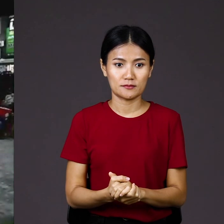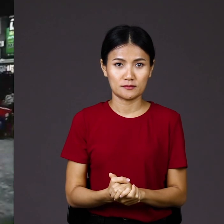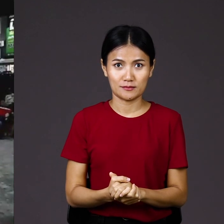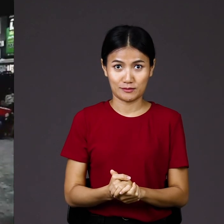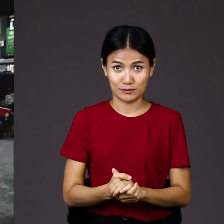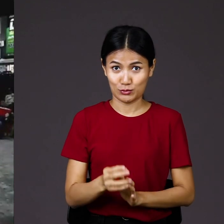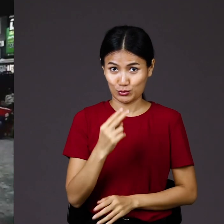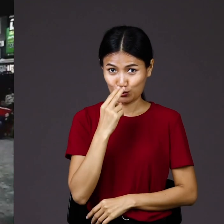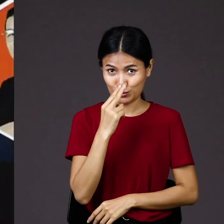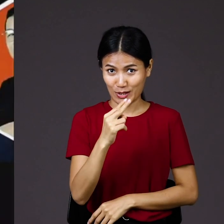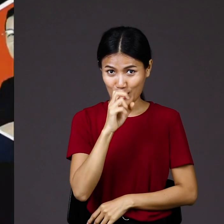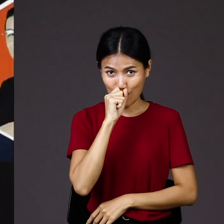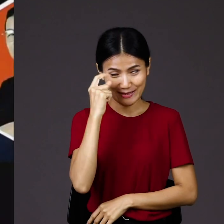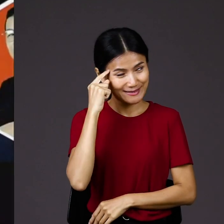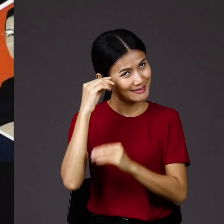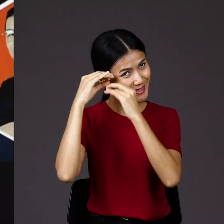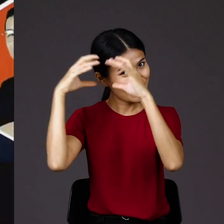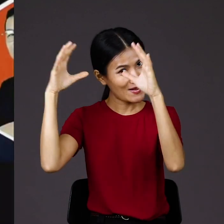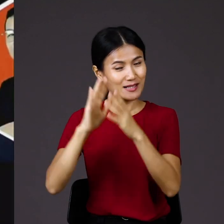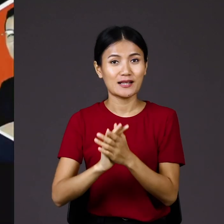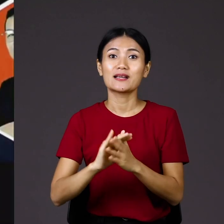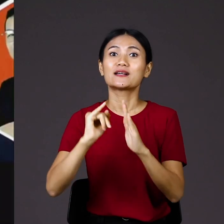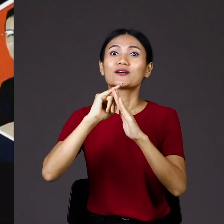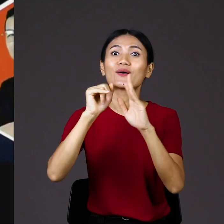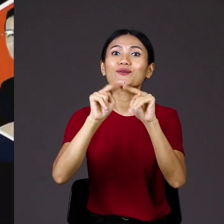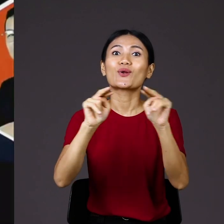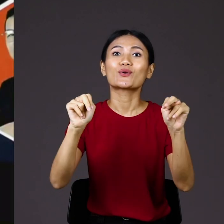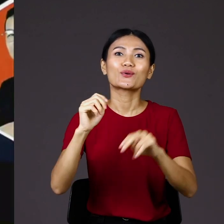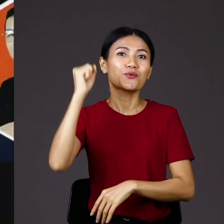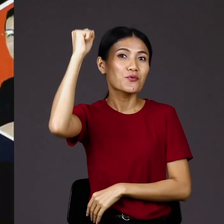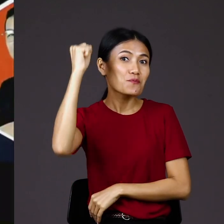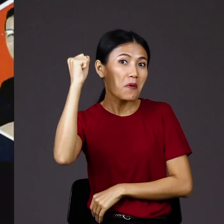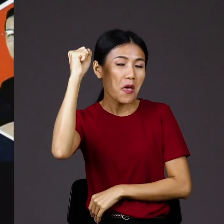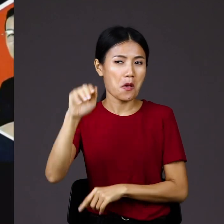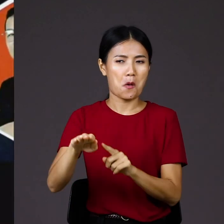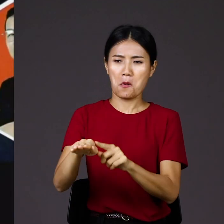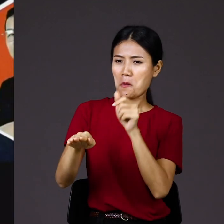พครับเราจะมีรถเมย์ดีใช้ในจังหวัดนนทบุรี